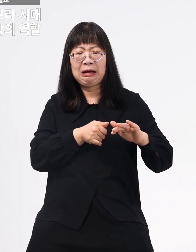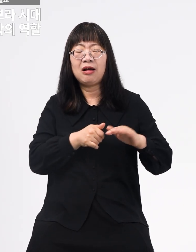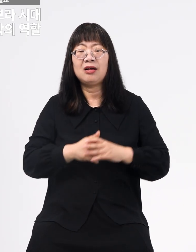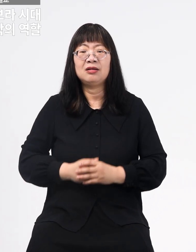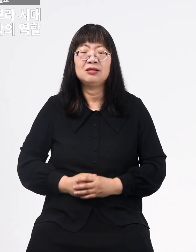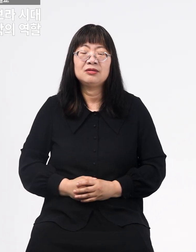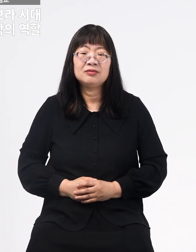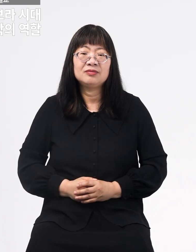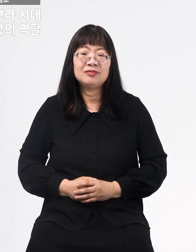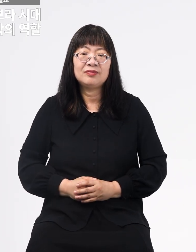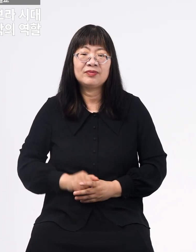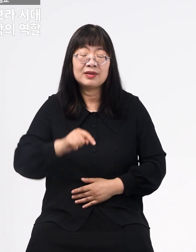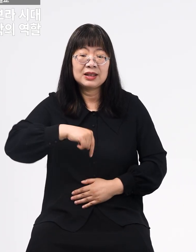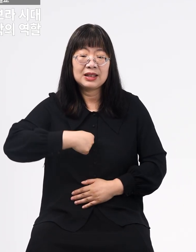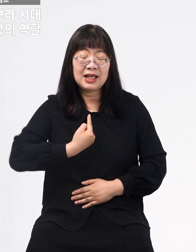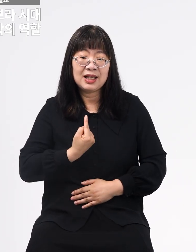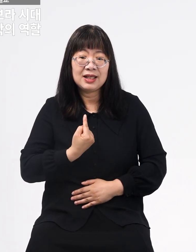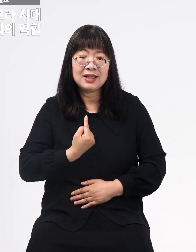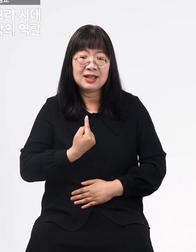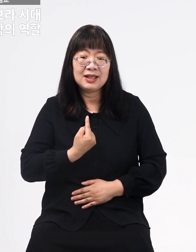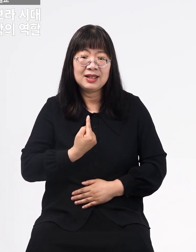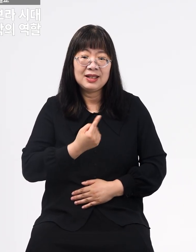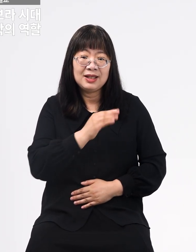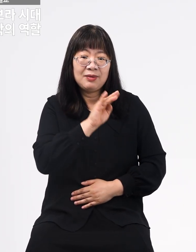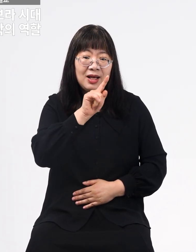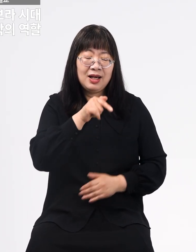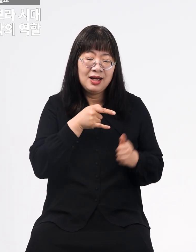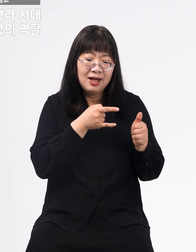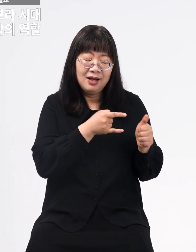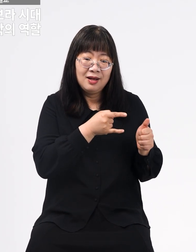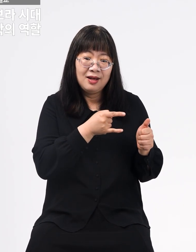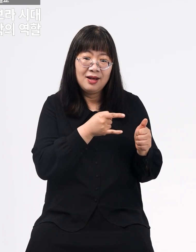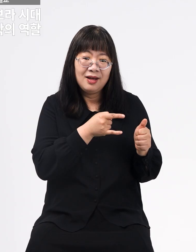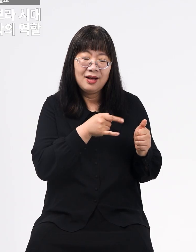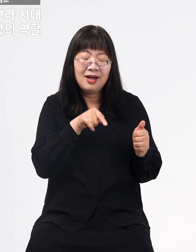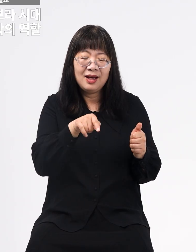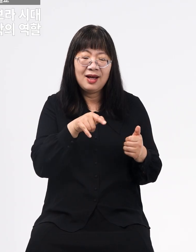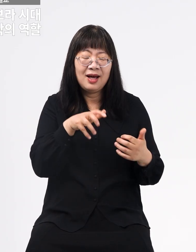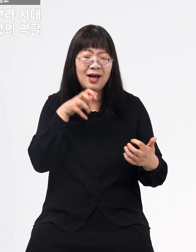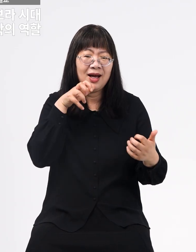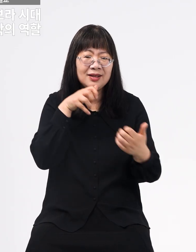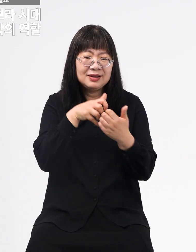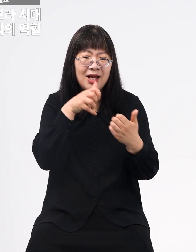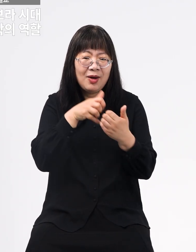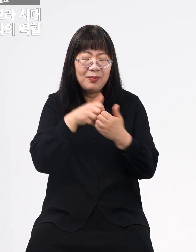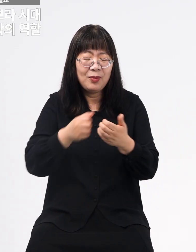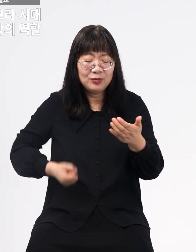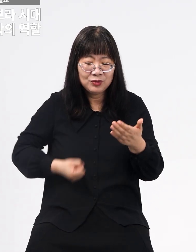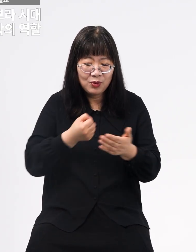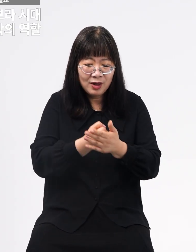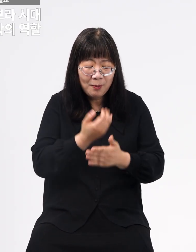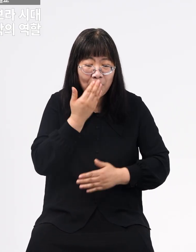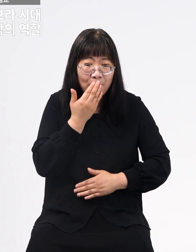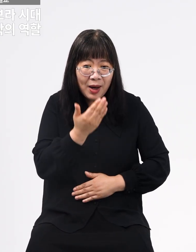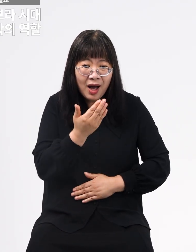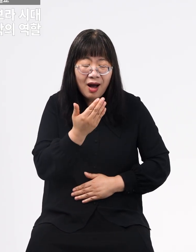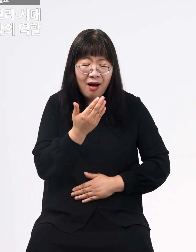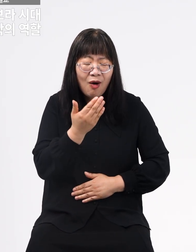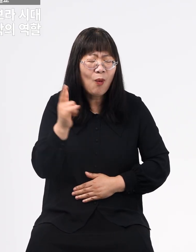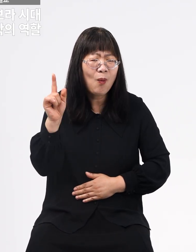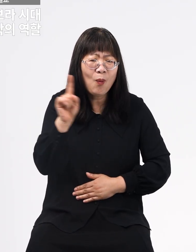그러니까 자기에게는 이 싸움을 용기를 내서 싸울 수 있는